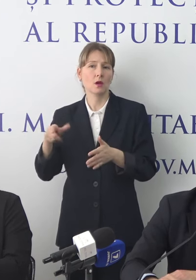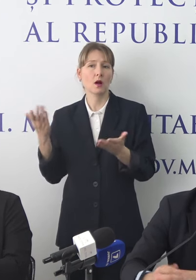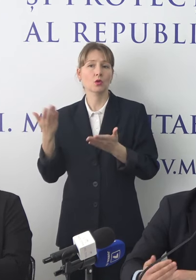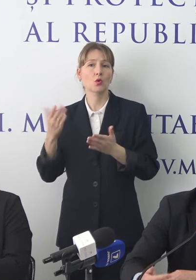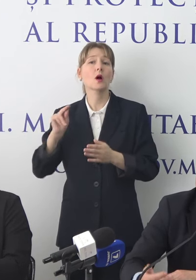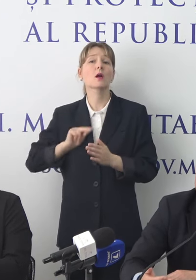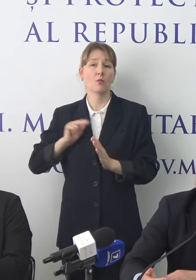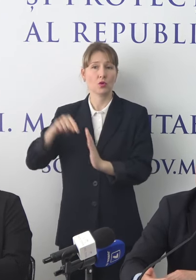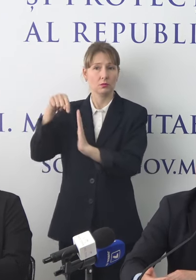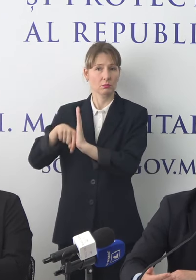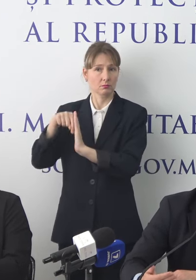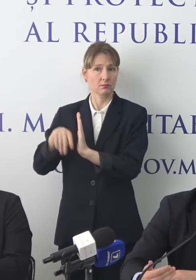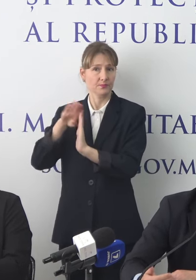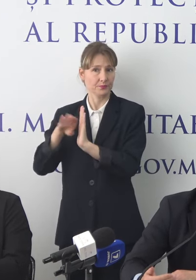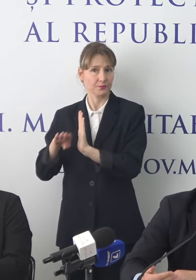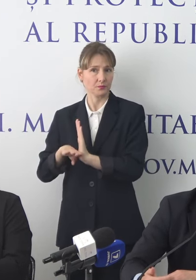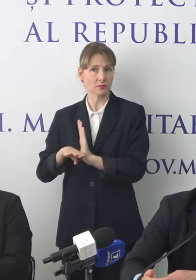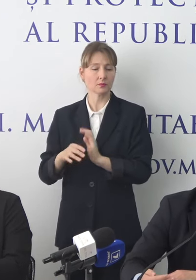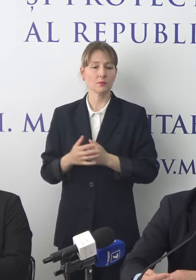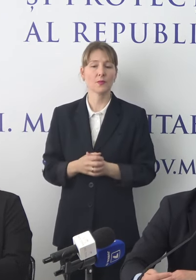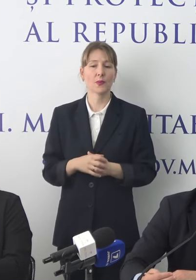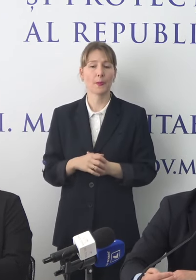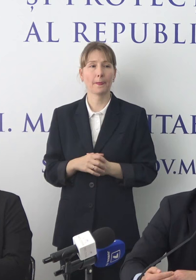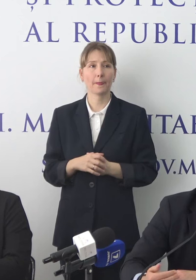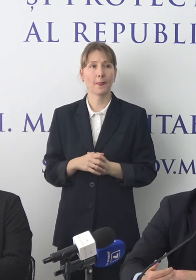De aceea, astăzi am vrut să vă prezentăm câteva